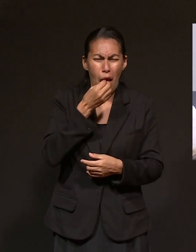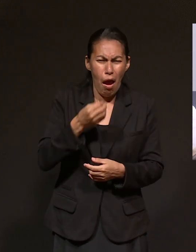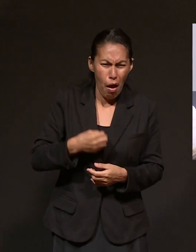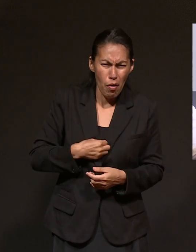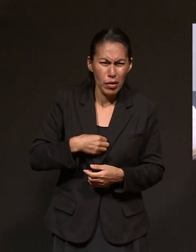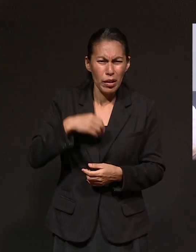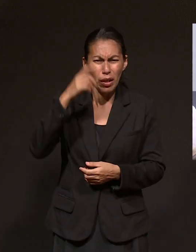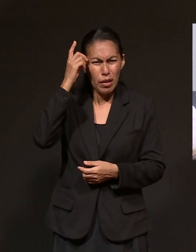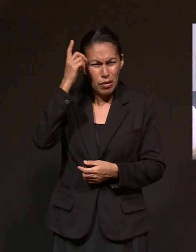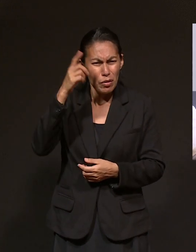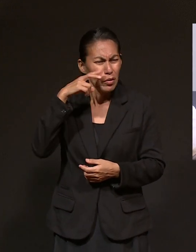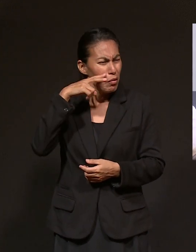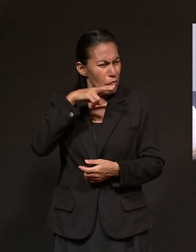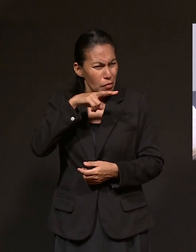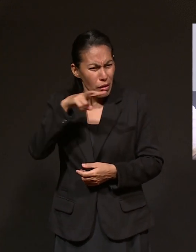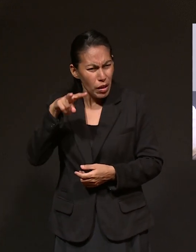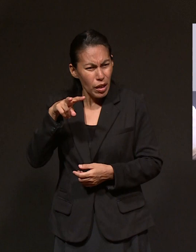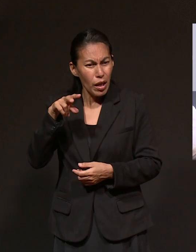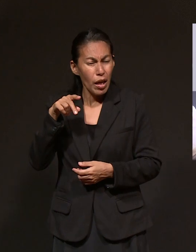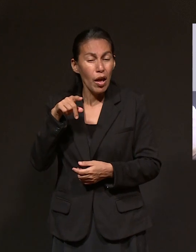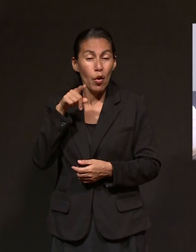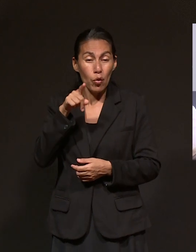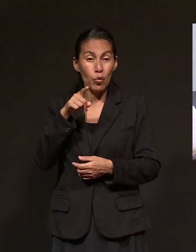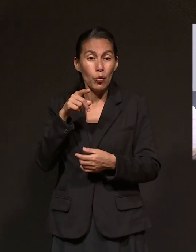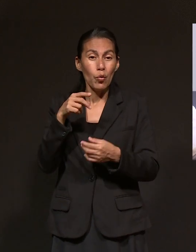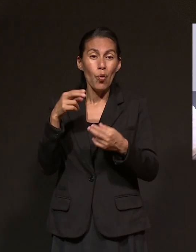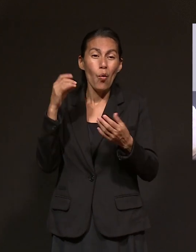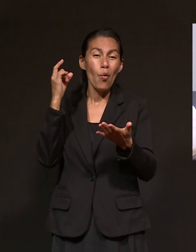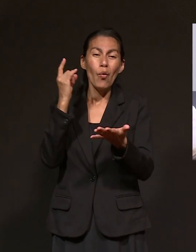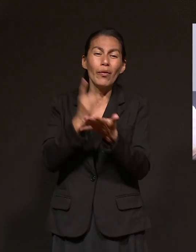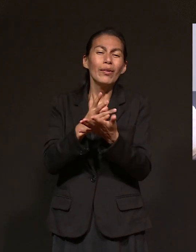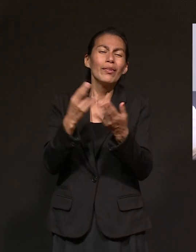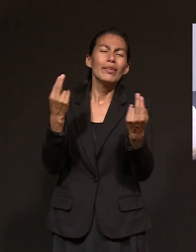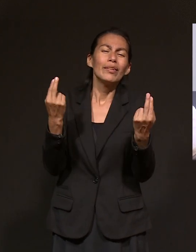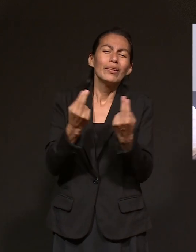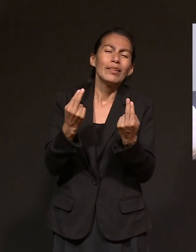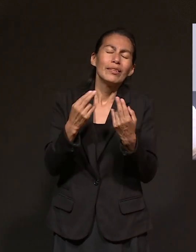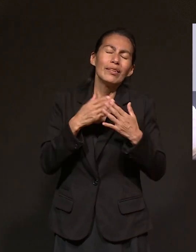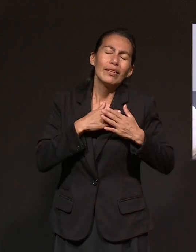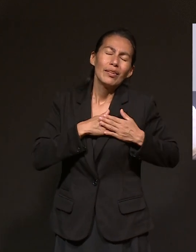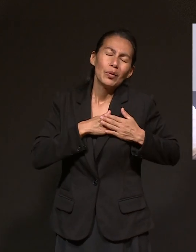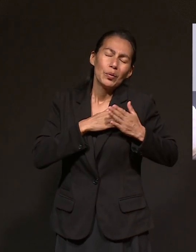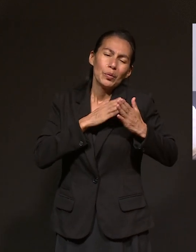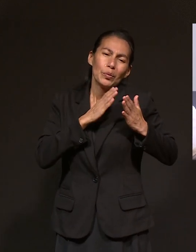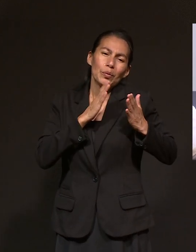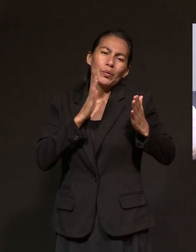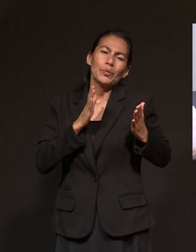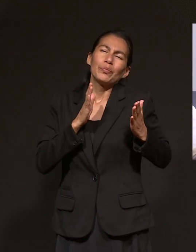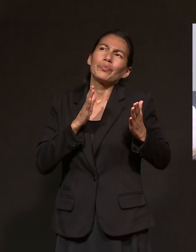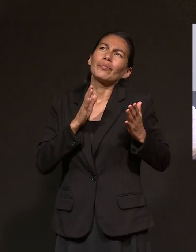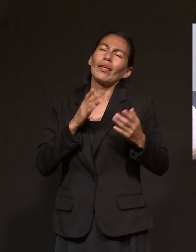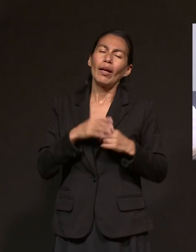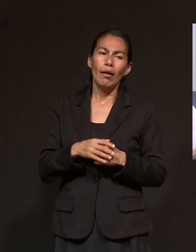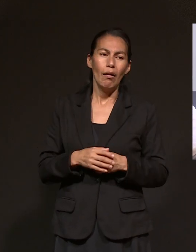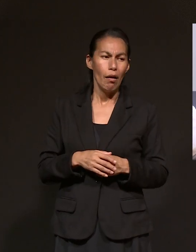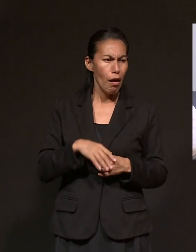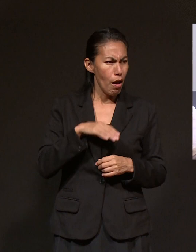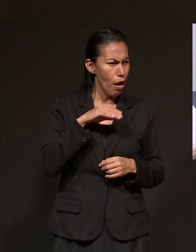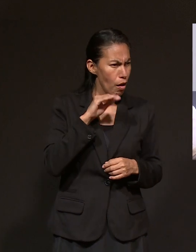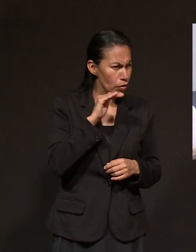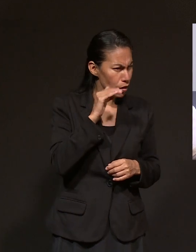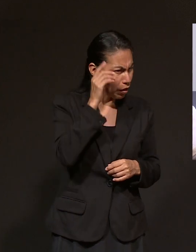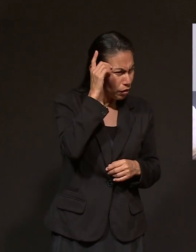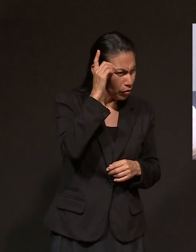denominación, cuando tú abres tu corazón a Dios, Dios te escucha. O sea, Dios no hace acepción de personas.